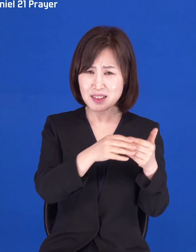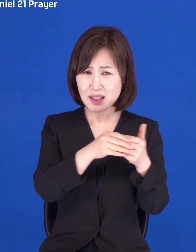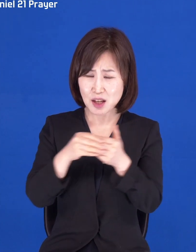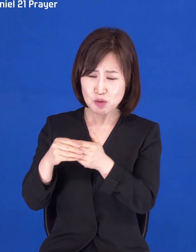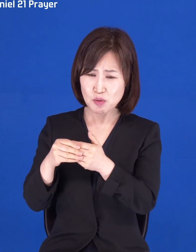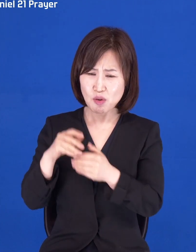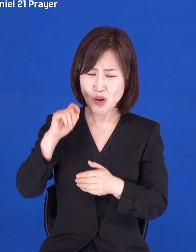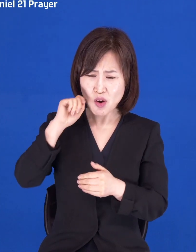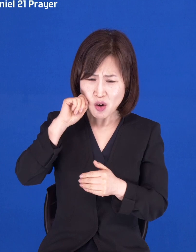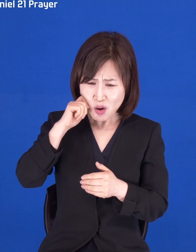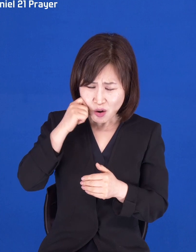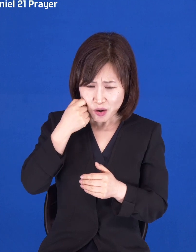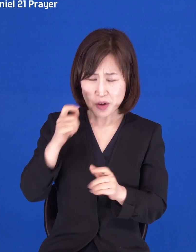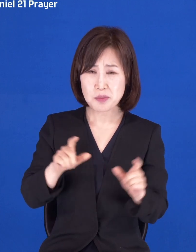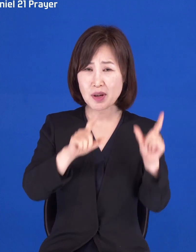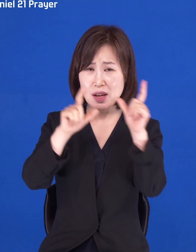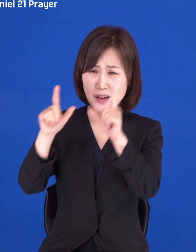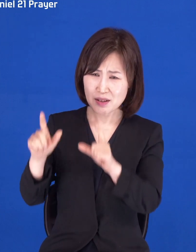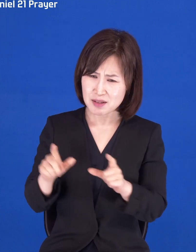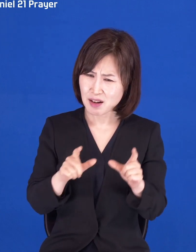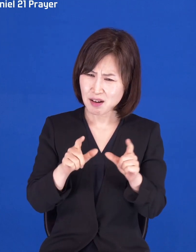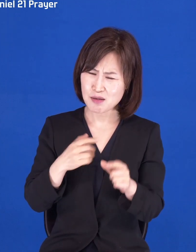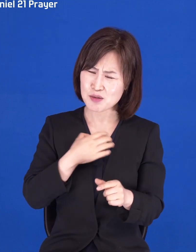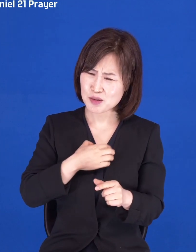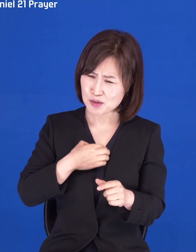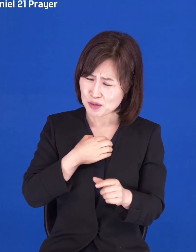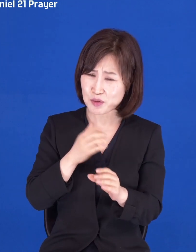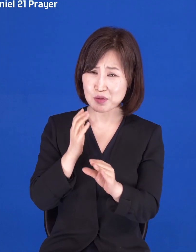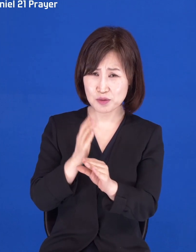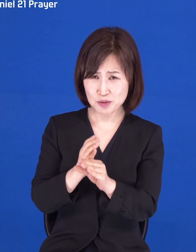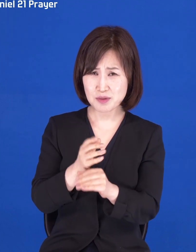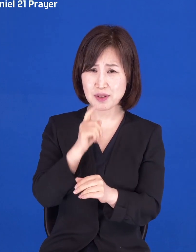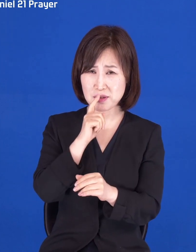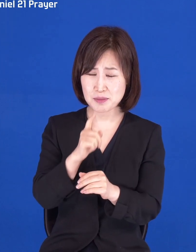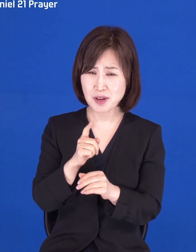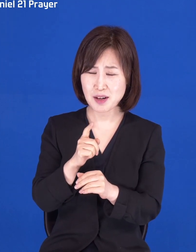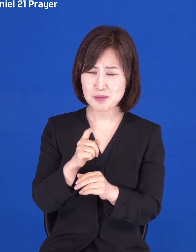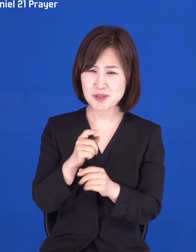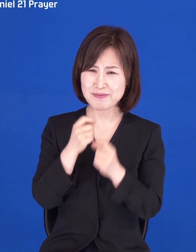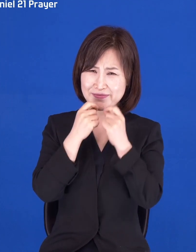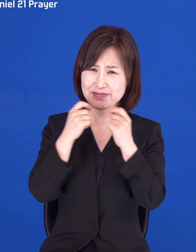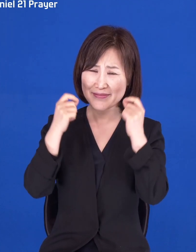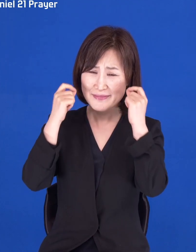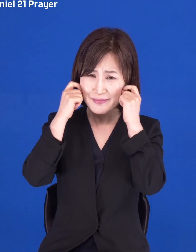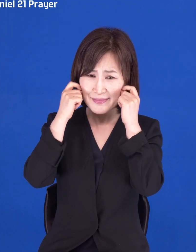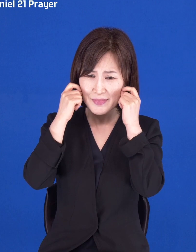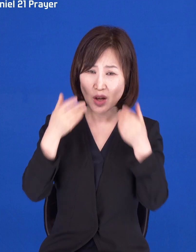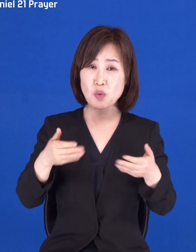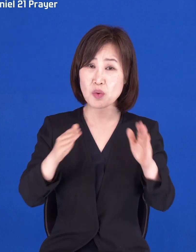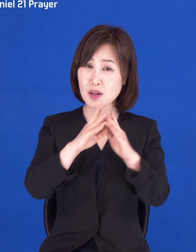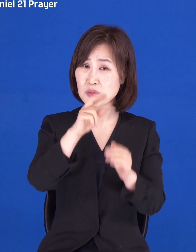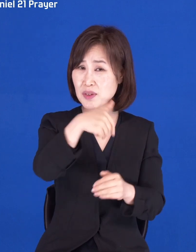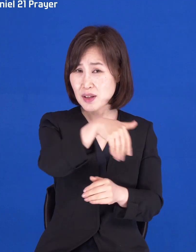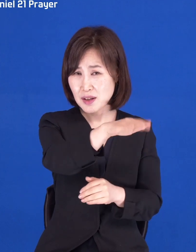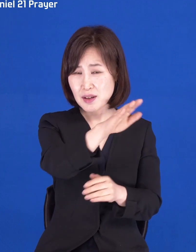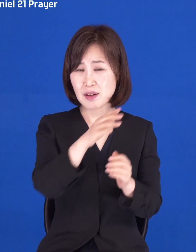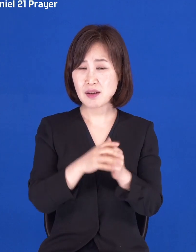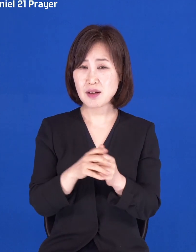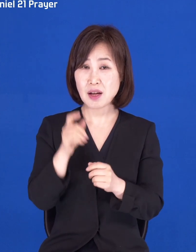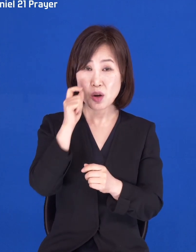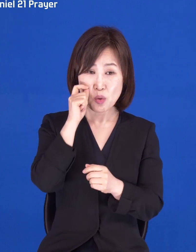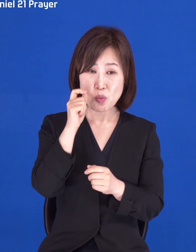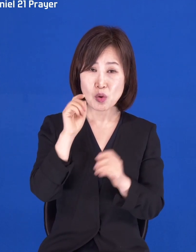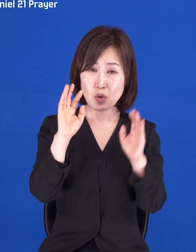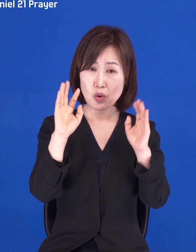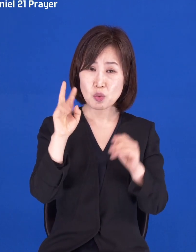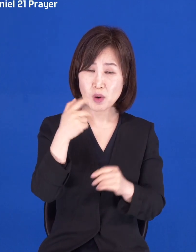험한 세상 살아갈지 그게 더 걱정된다고 이러시면서 웃으며 함흥으로 돌아갔어요. 돌아가서